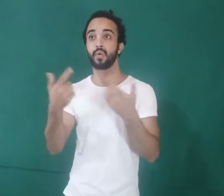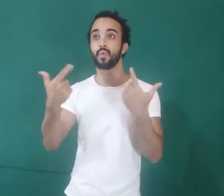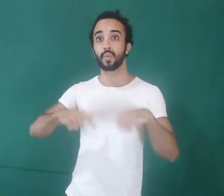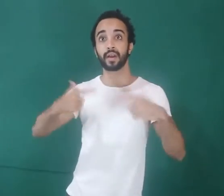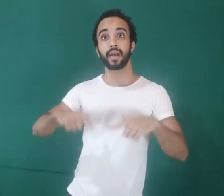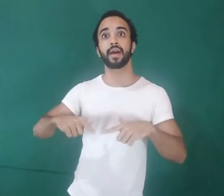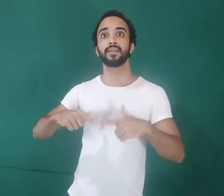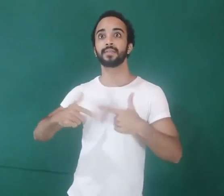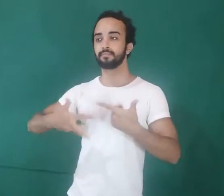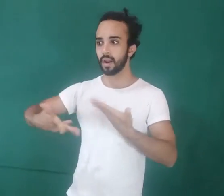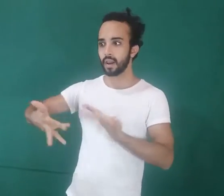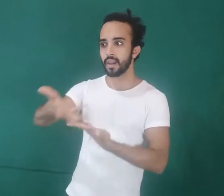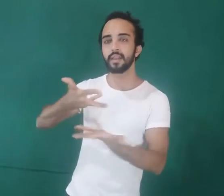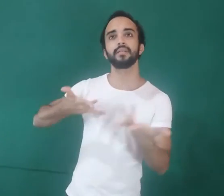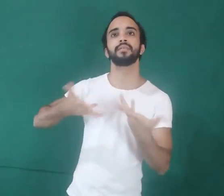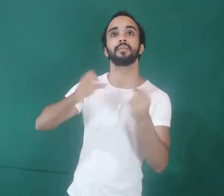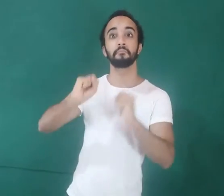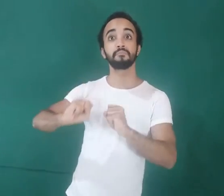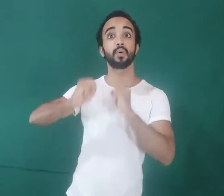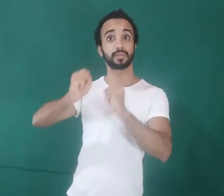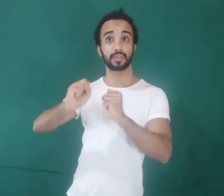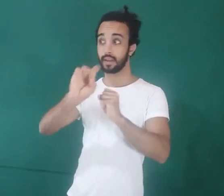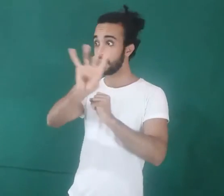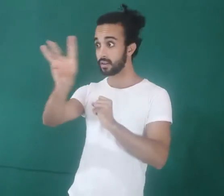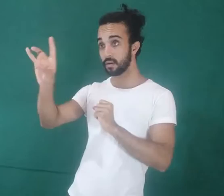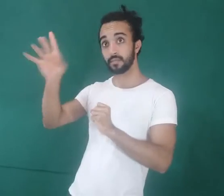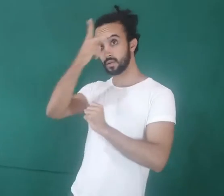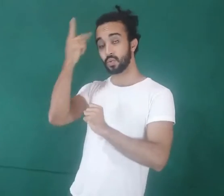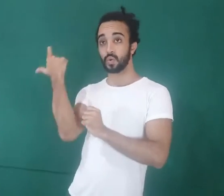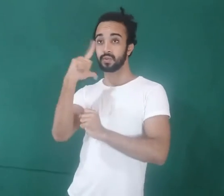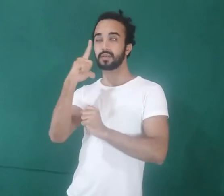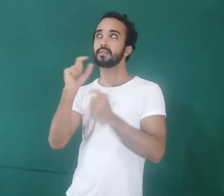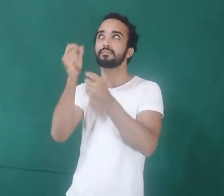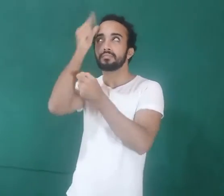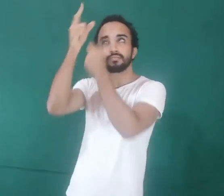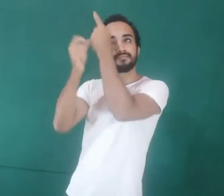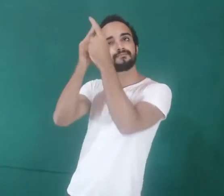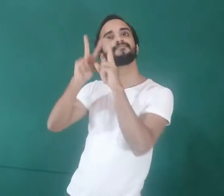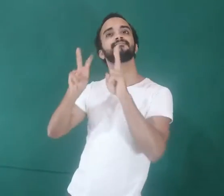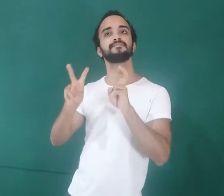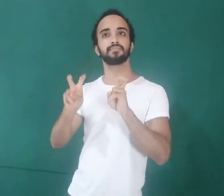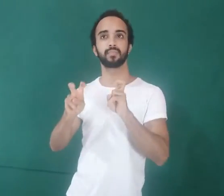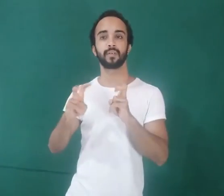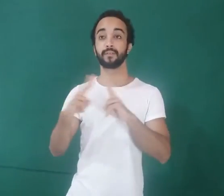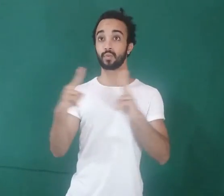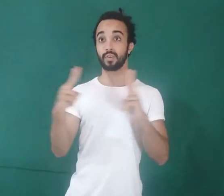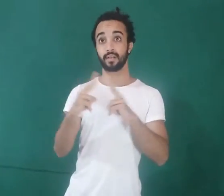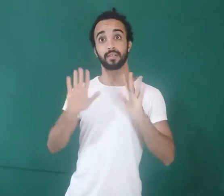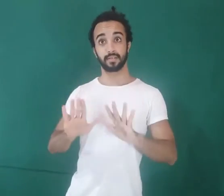a capacidade de virtualizar, de elaborar sobre isso. A virtualidade está nesse lugar intangível das coisas.